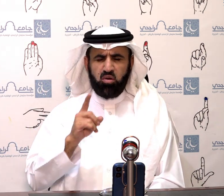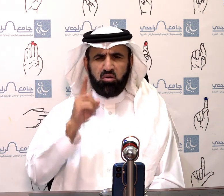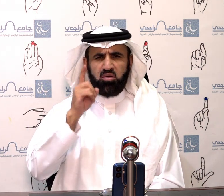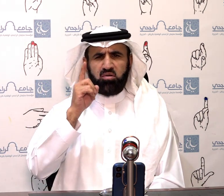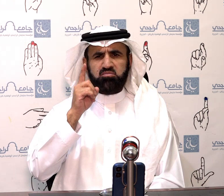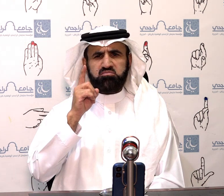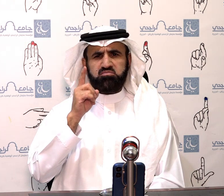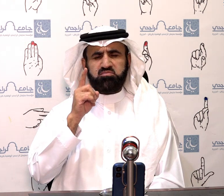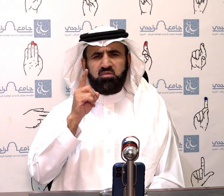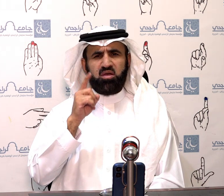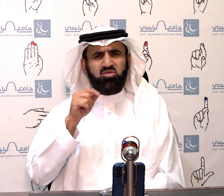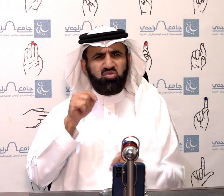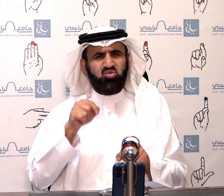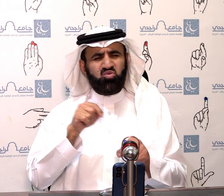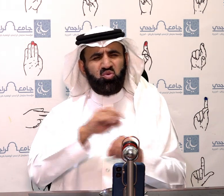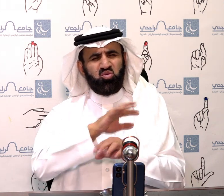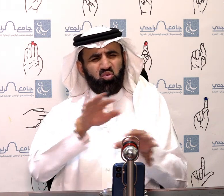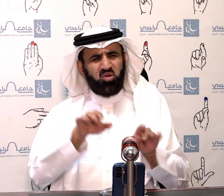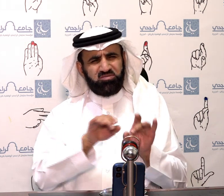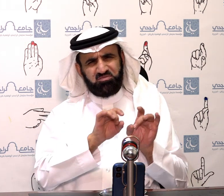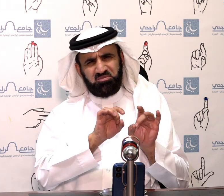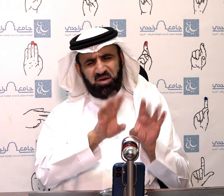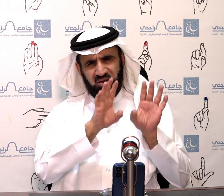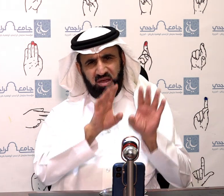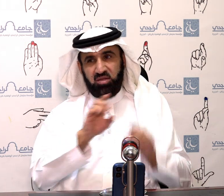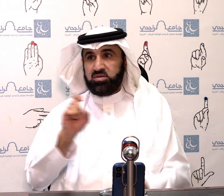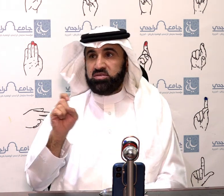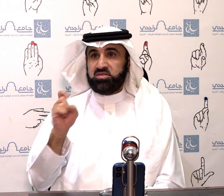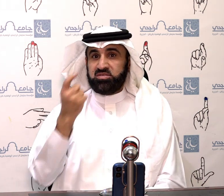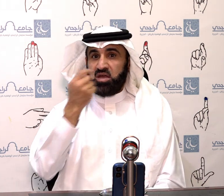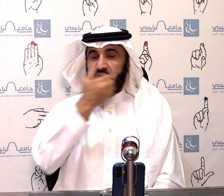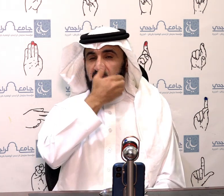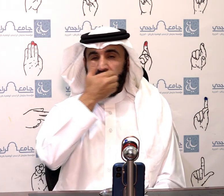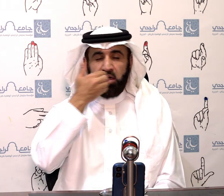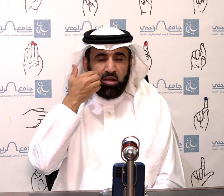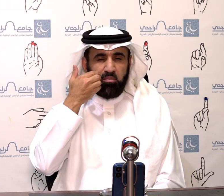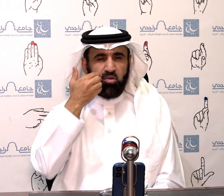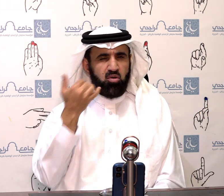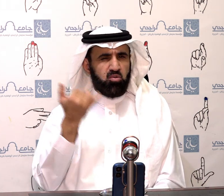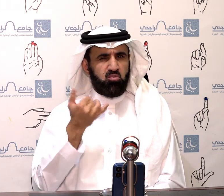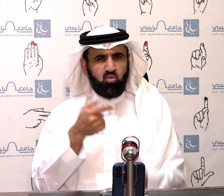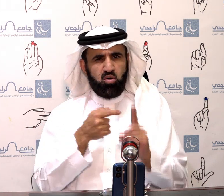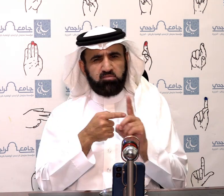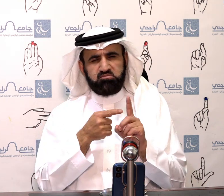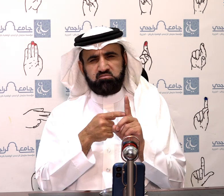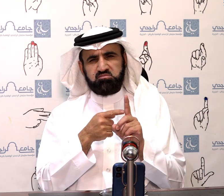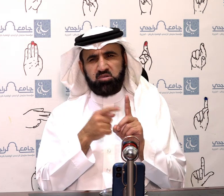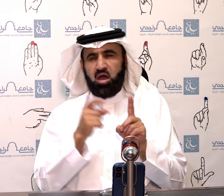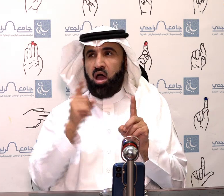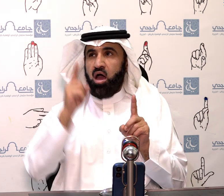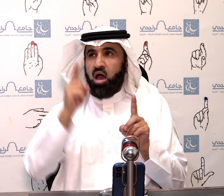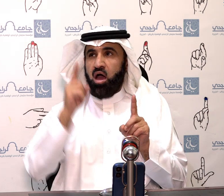بنيات الطريق. فهذا هو شهر رمضان الذي أمرنا الله عز وجل.